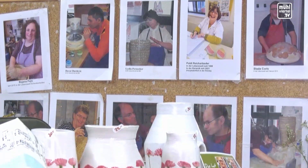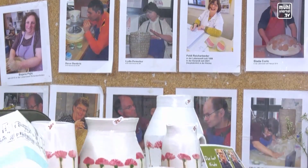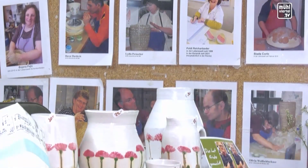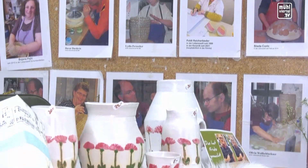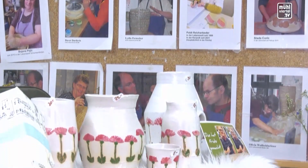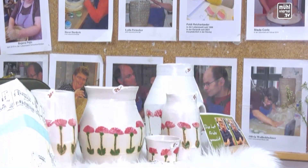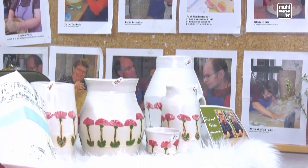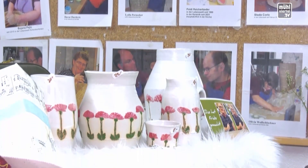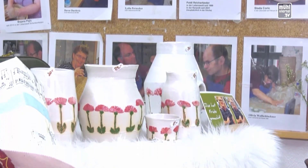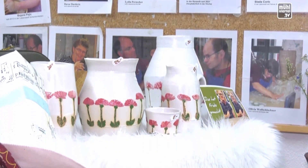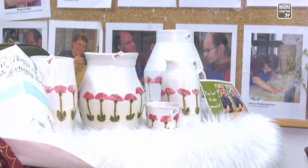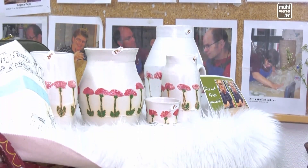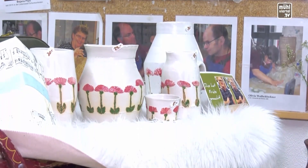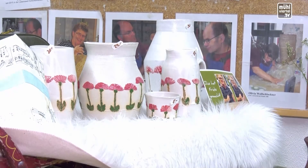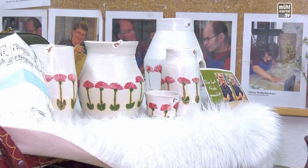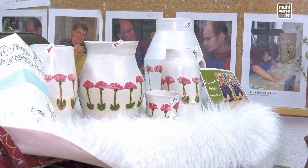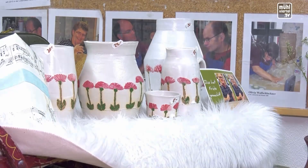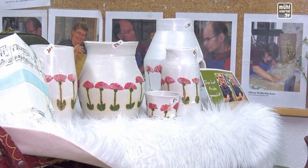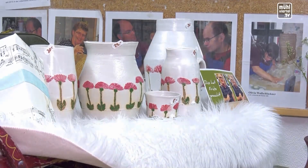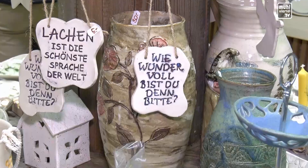mühevoller Handarbeit herstellen.